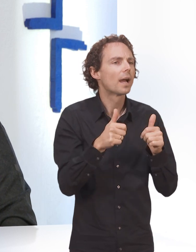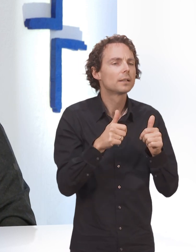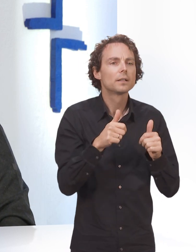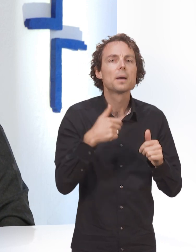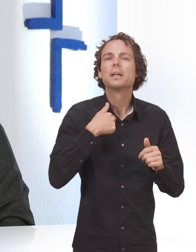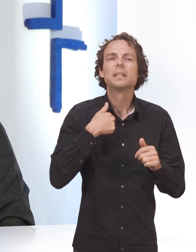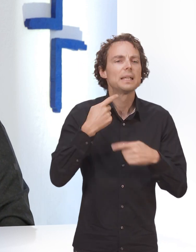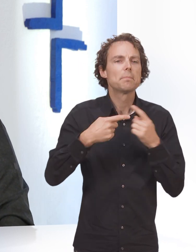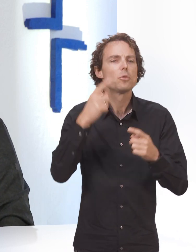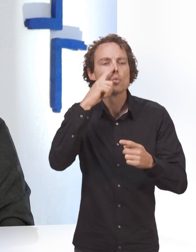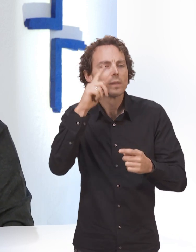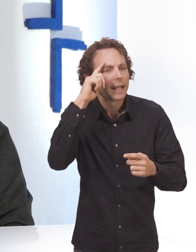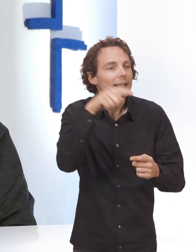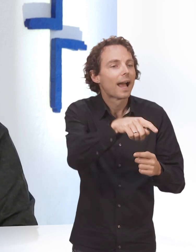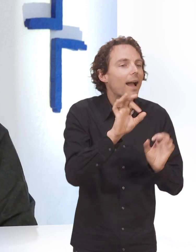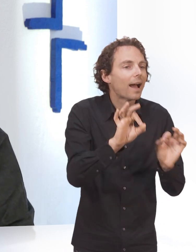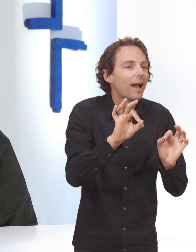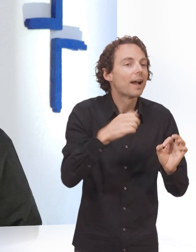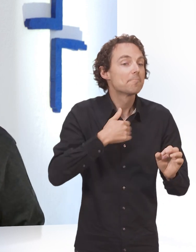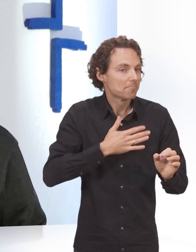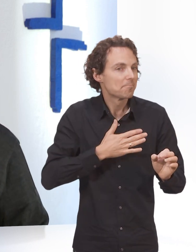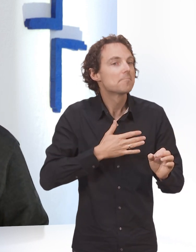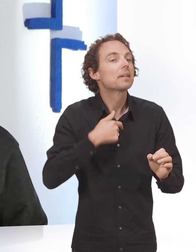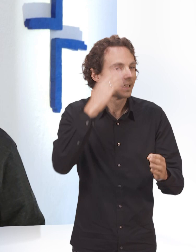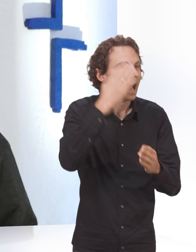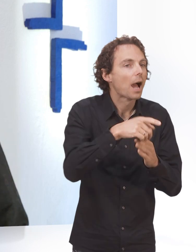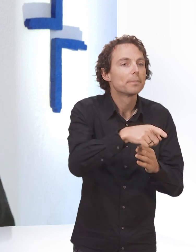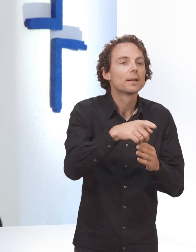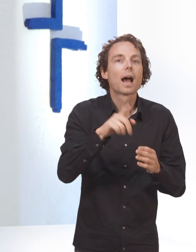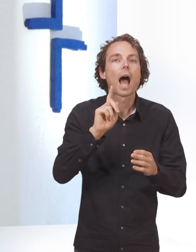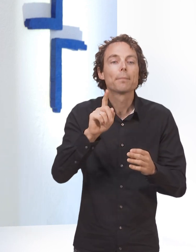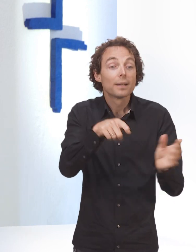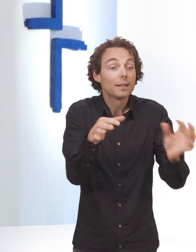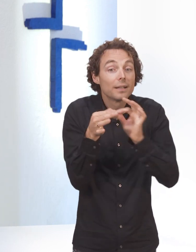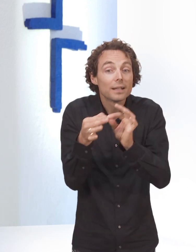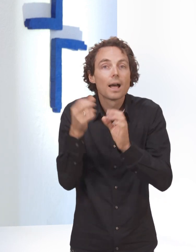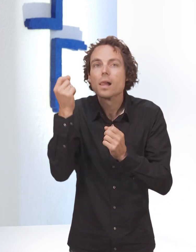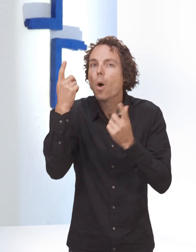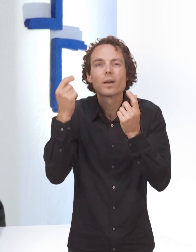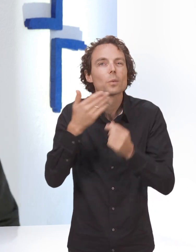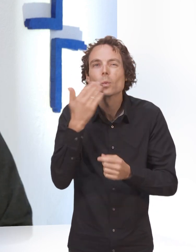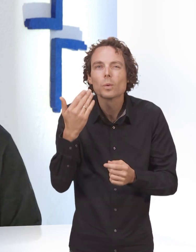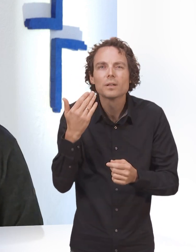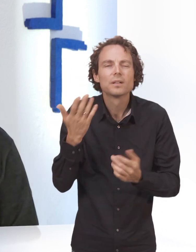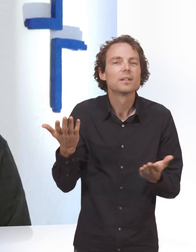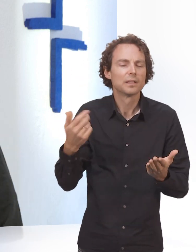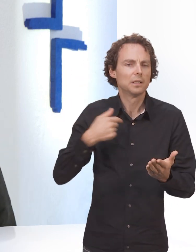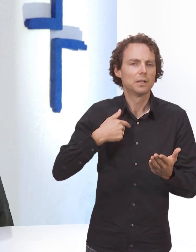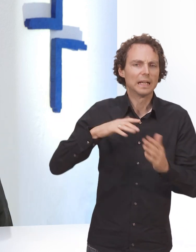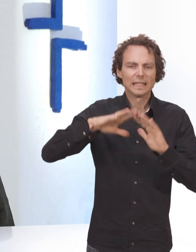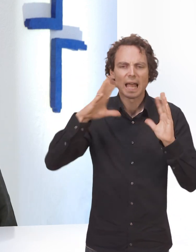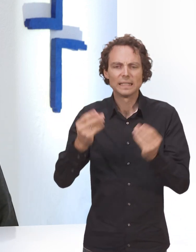andere nicht. Das ist oft irrational und hat wenig mit Logik zu tun. Wir sind den ganzen Tag dabei,